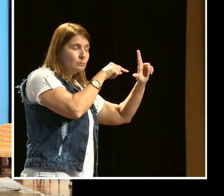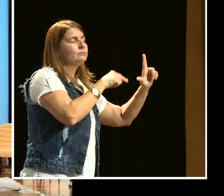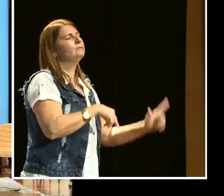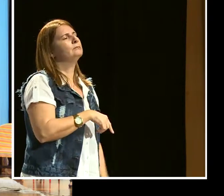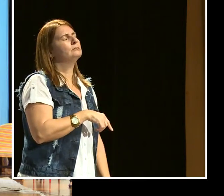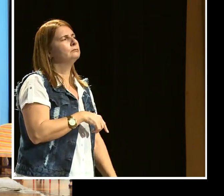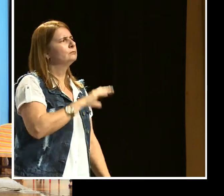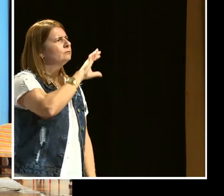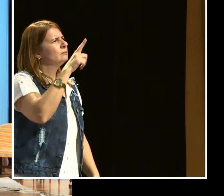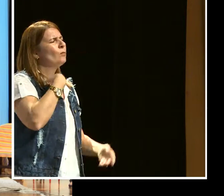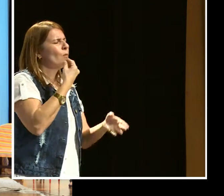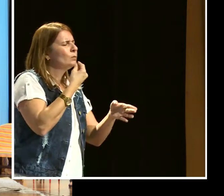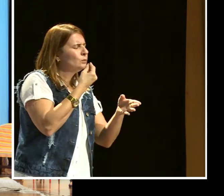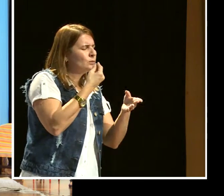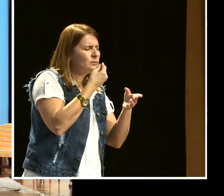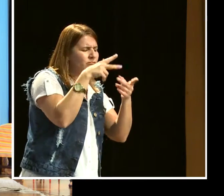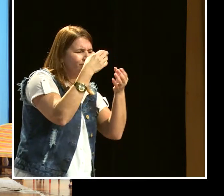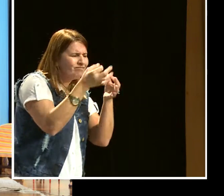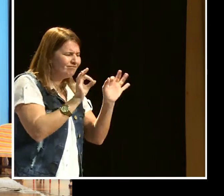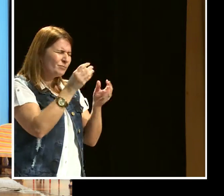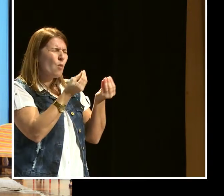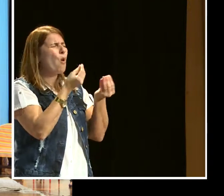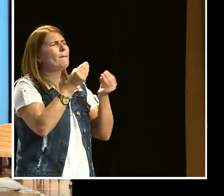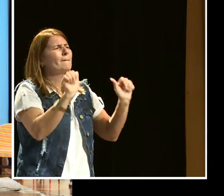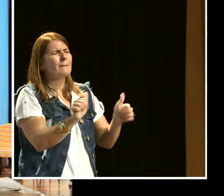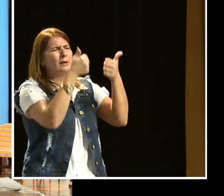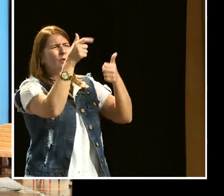Por exemplo, um classificador.